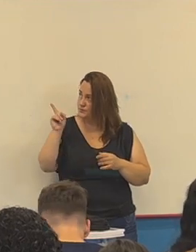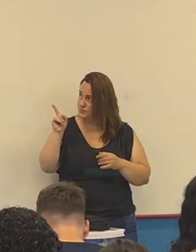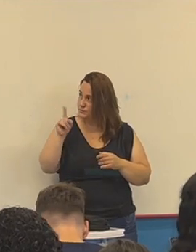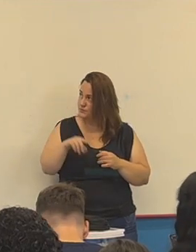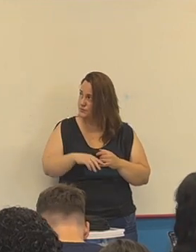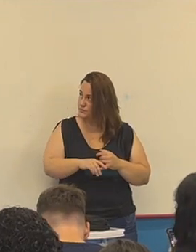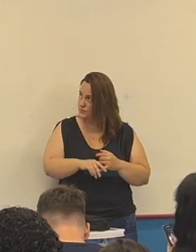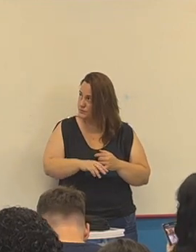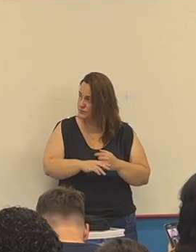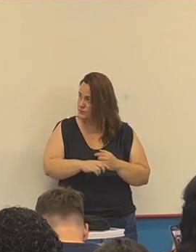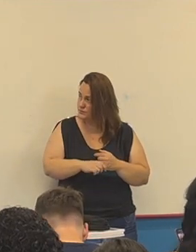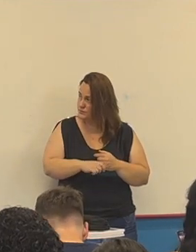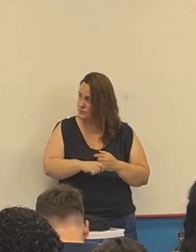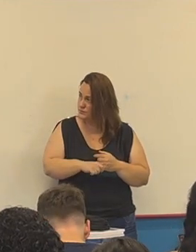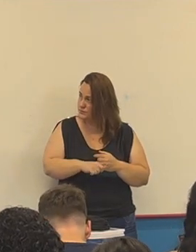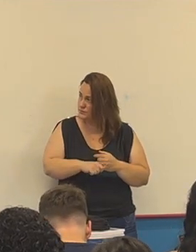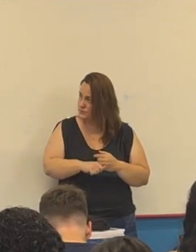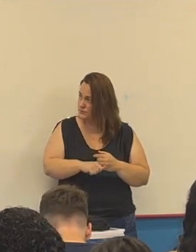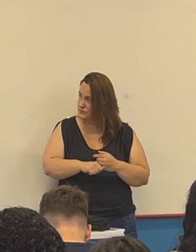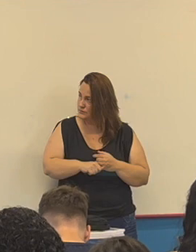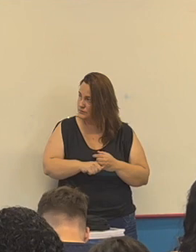Isso.